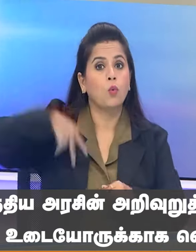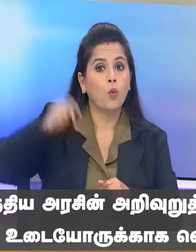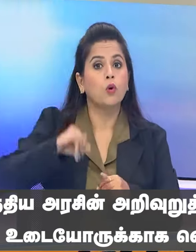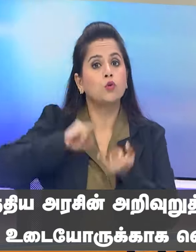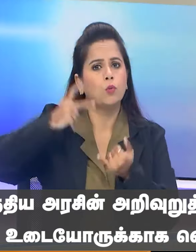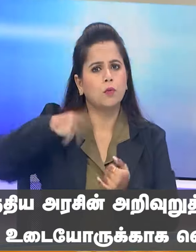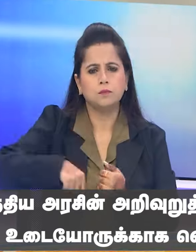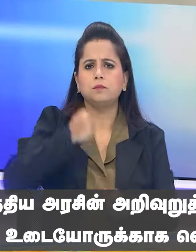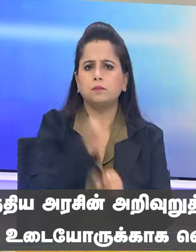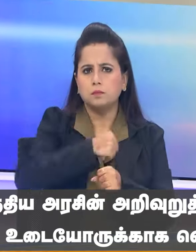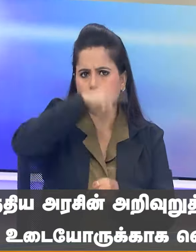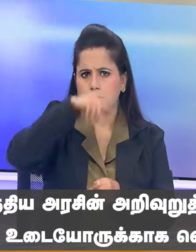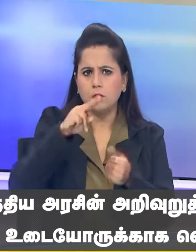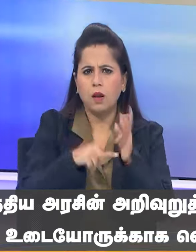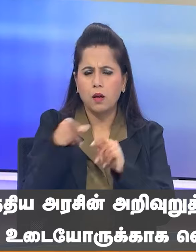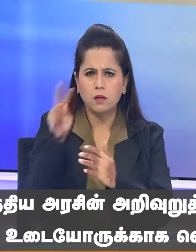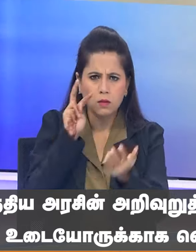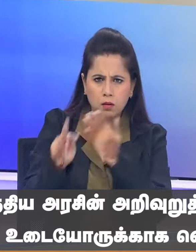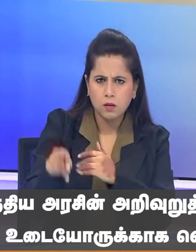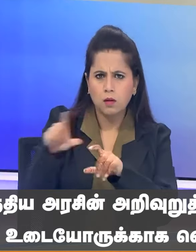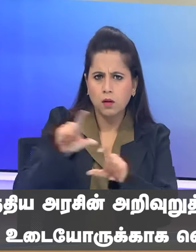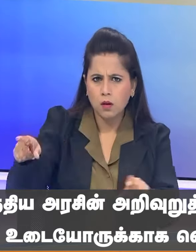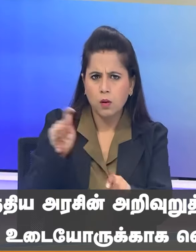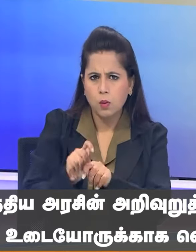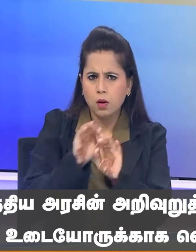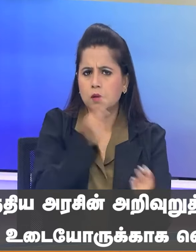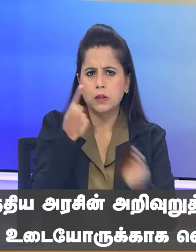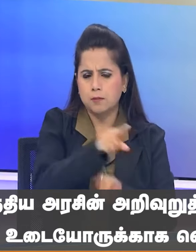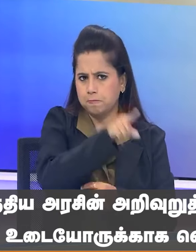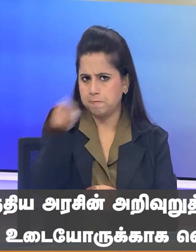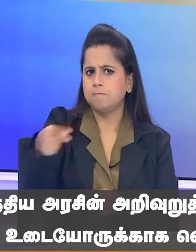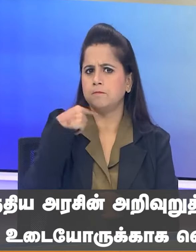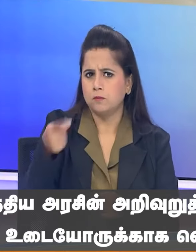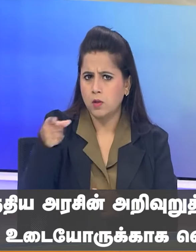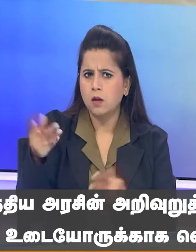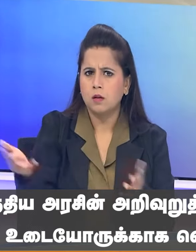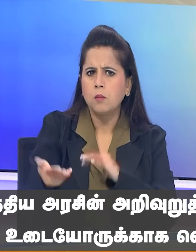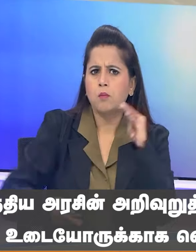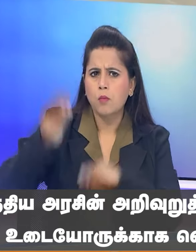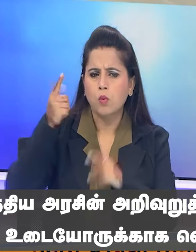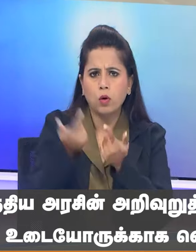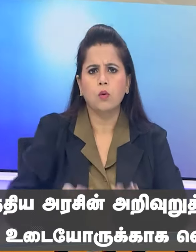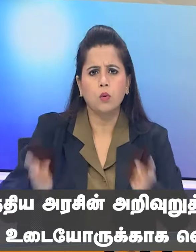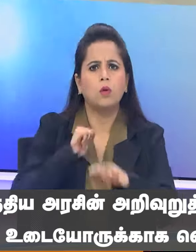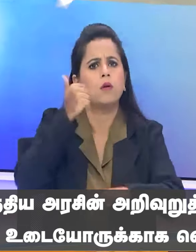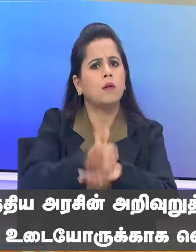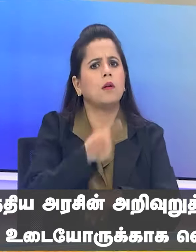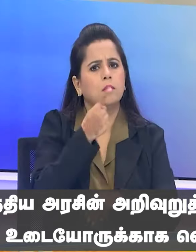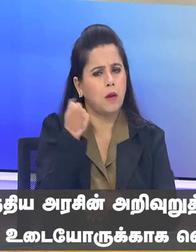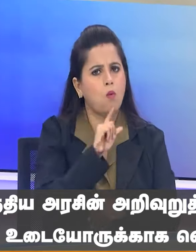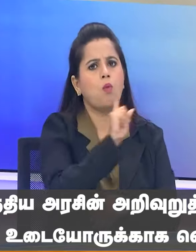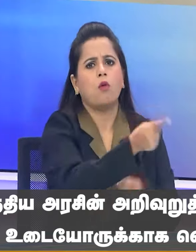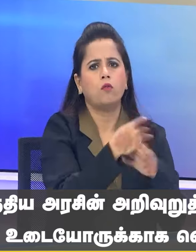भारत सरकार को एनटीएटी पारदर्शिता और प्रभावशीलता की जांच करने और उसे बढ़ाने के लिए एक समिति गठित करने का